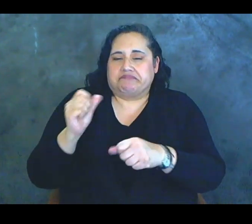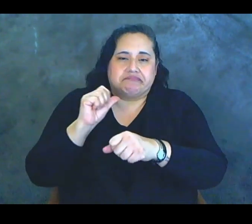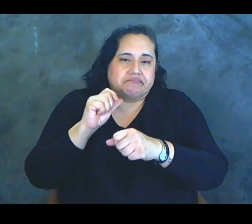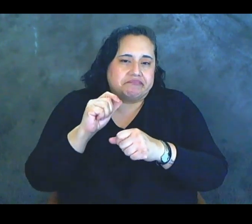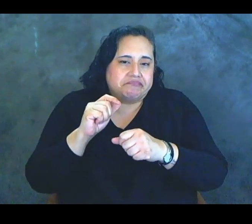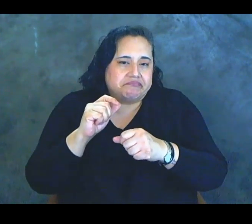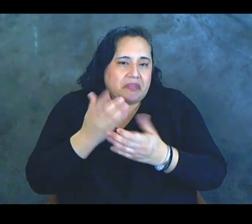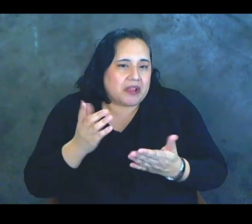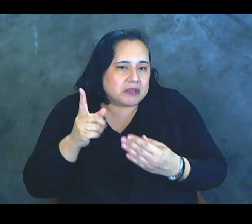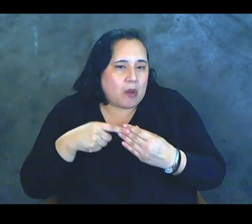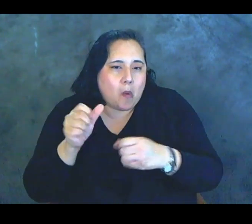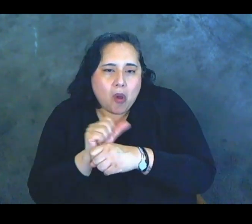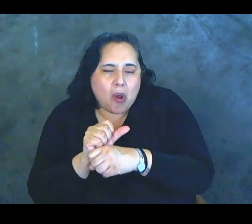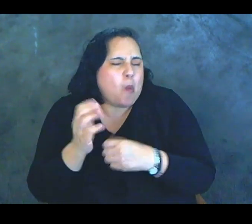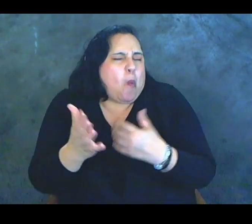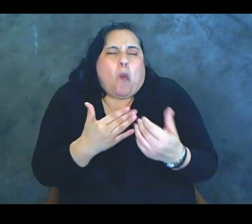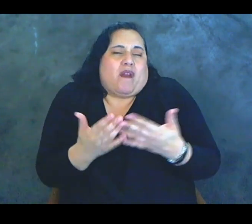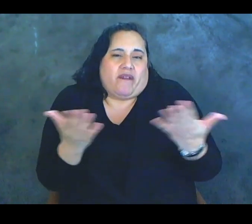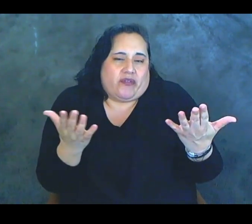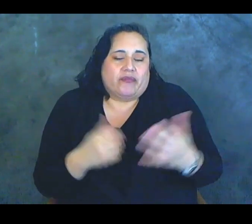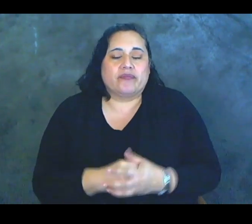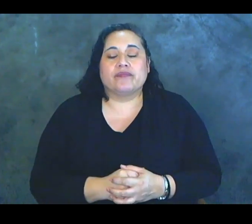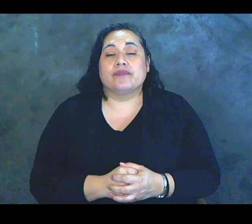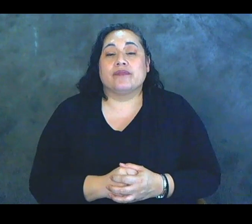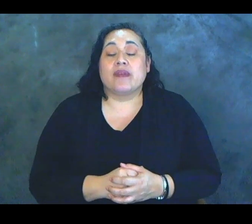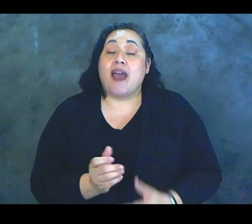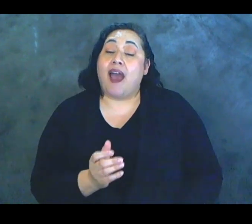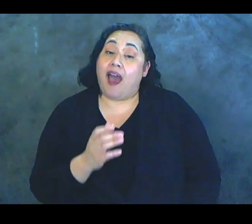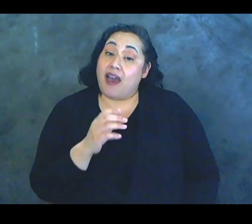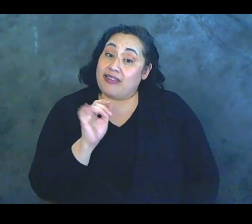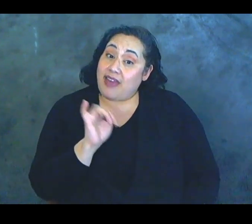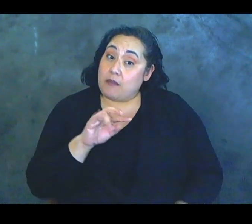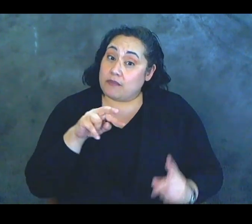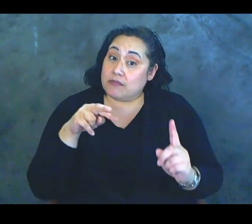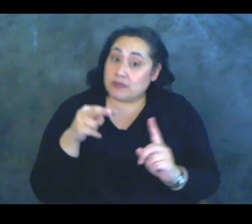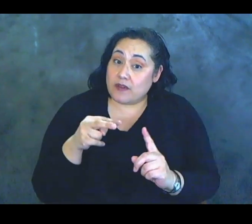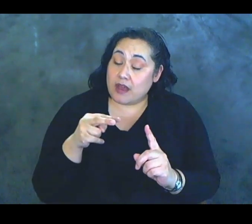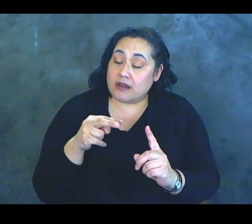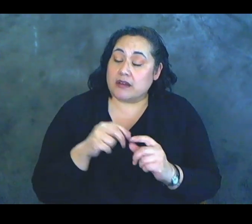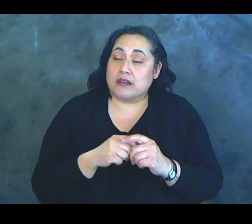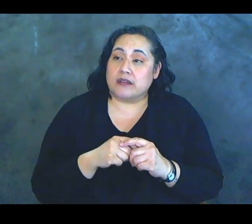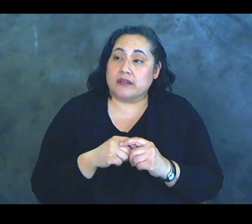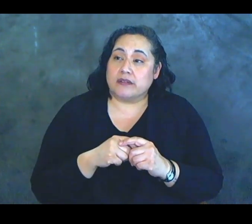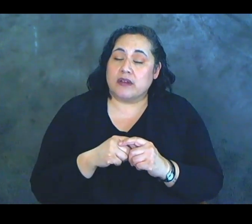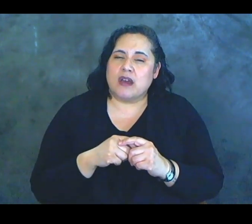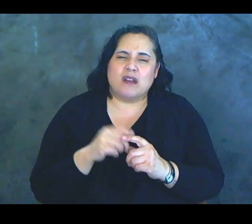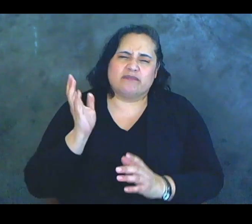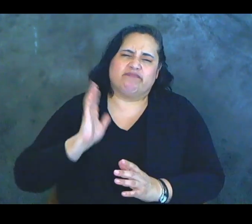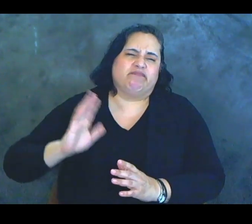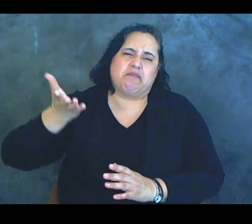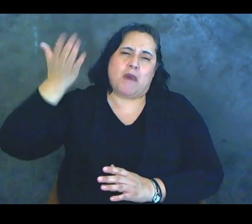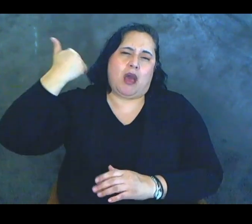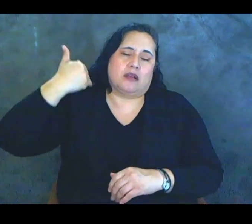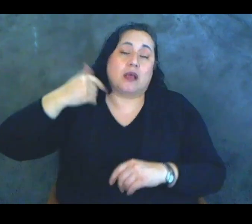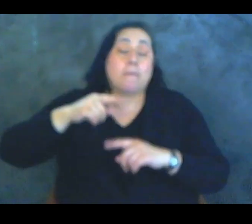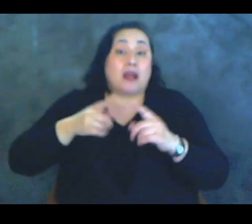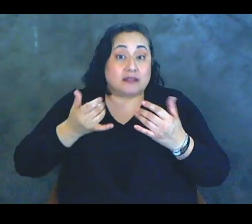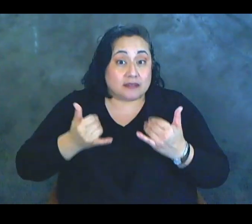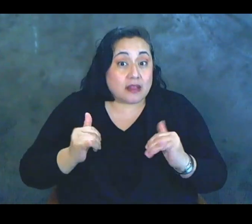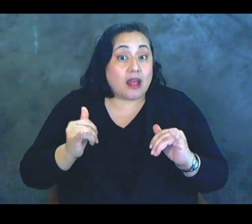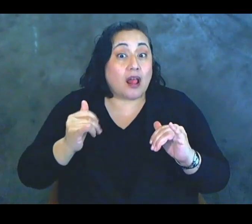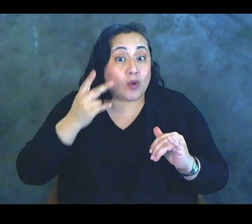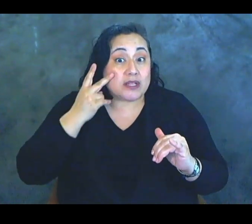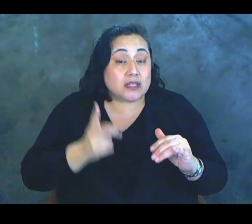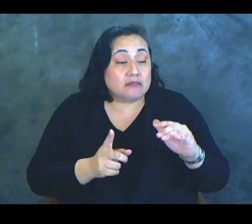de empleo, cualquier cosa. Y es una perspectiva de tiempo pasado, pero todavía vemos